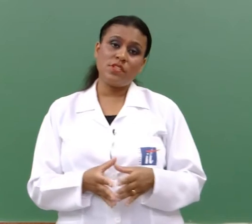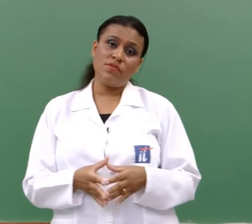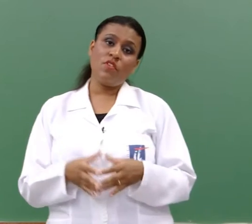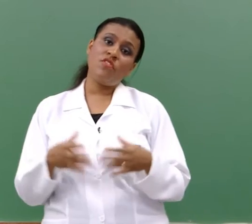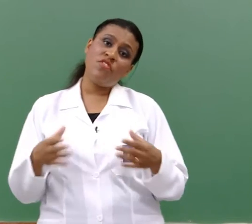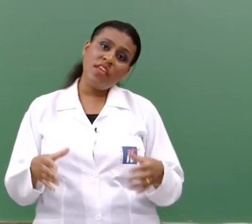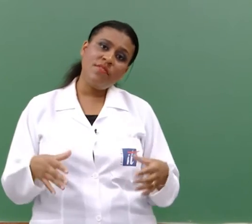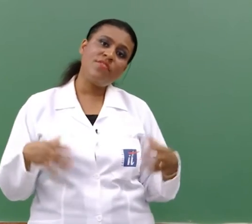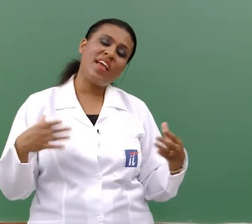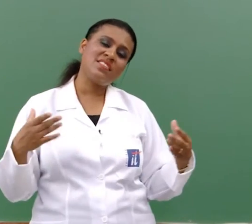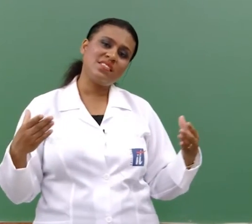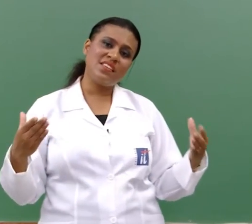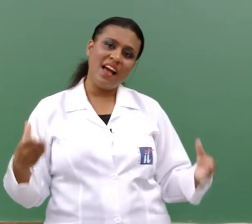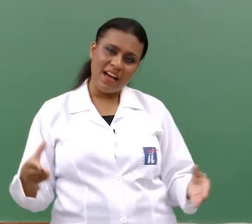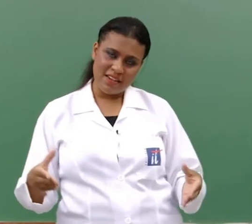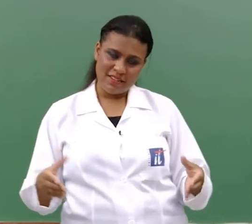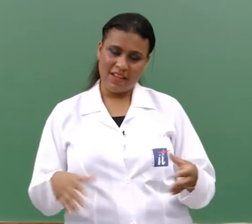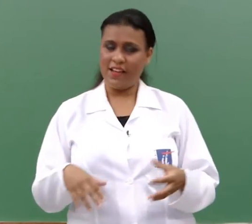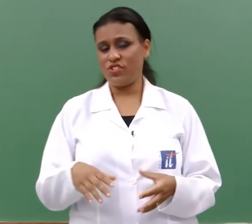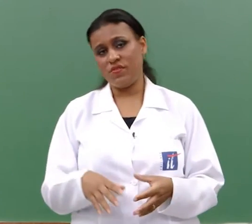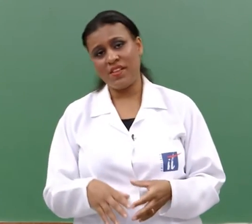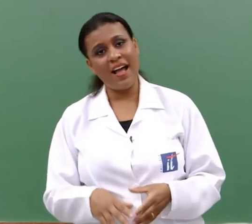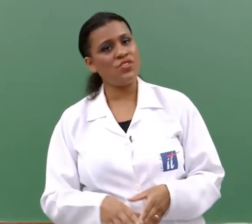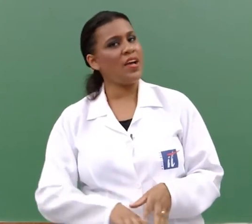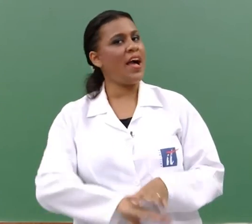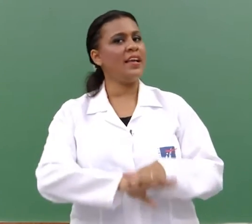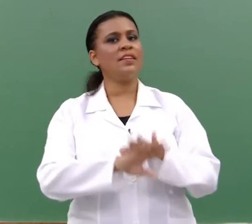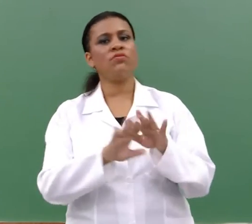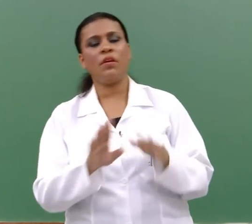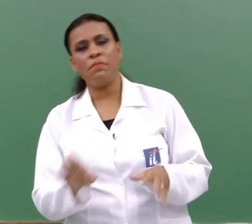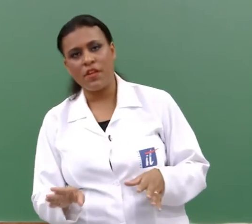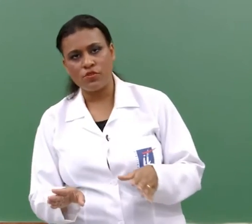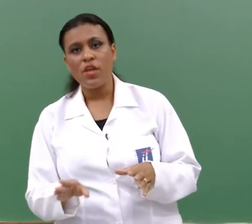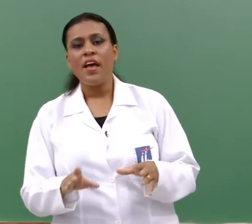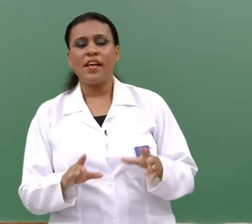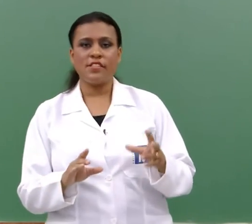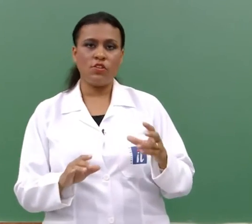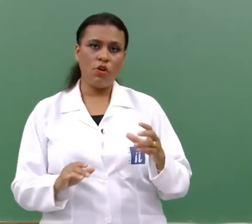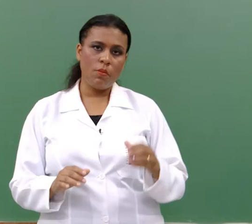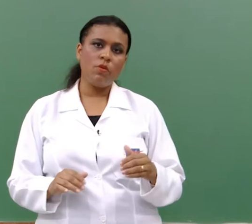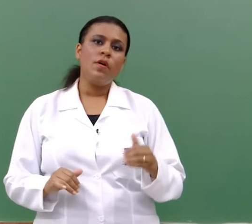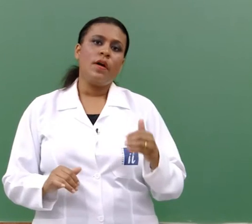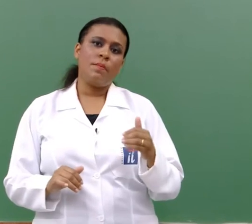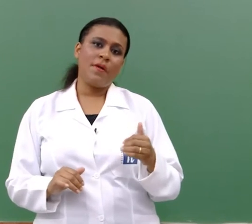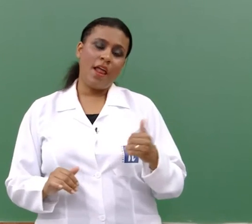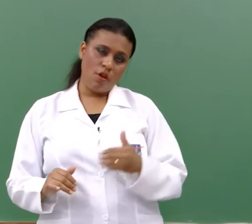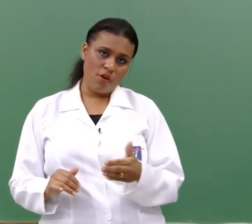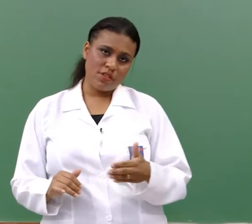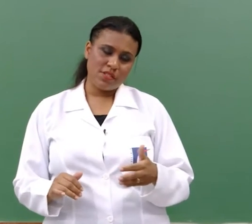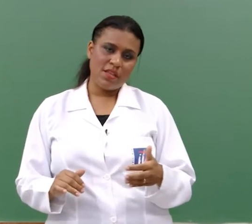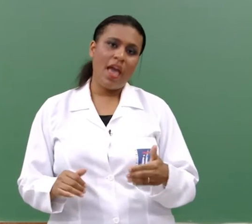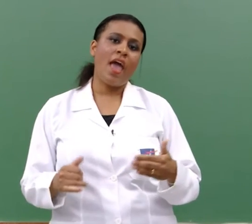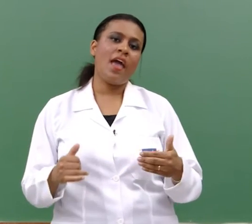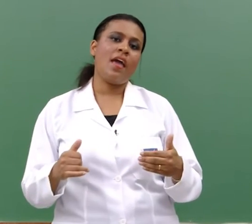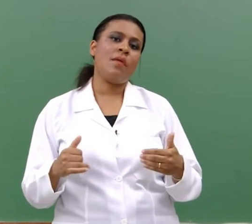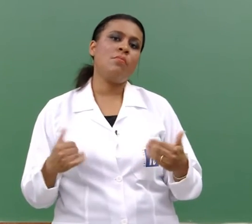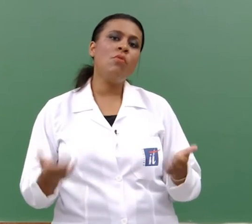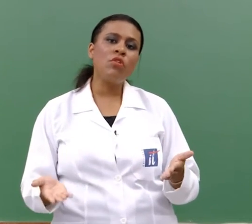possível vivenciar a atividade, aí não tem preço. Assim como para nós é muito